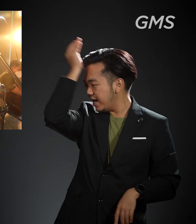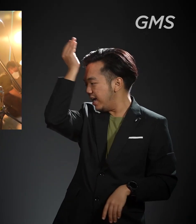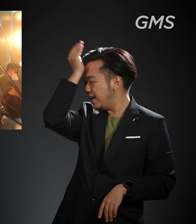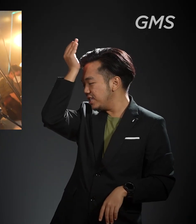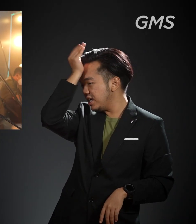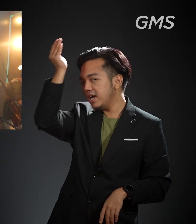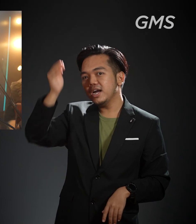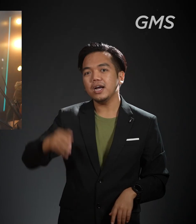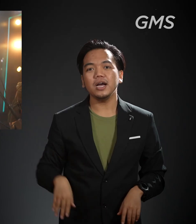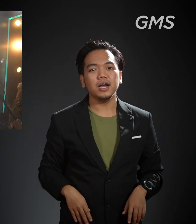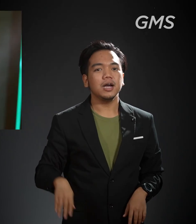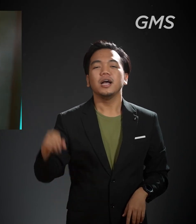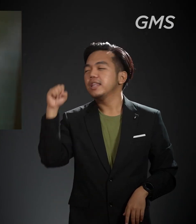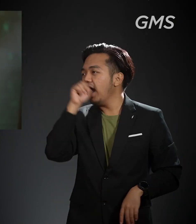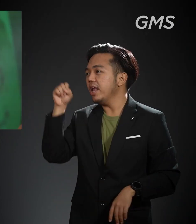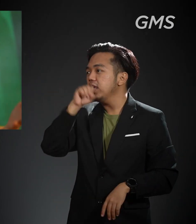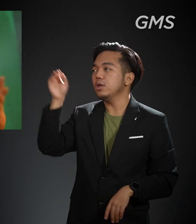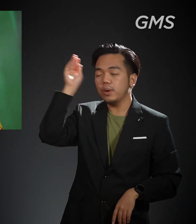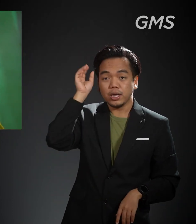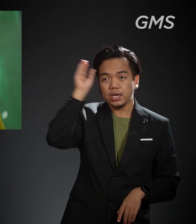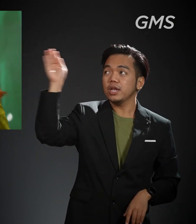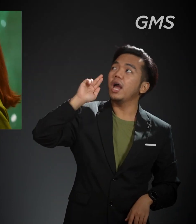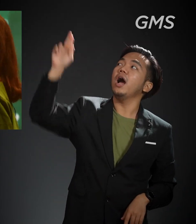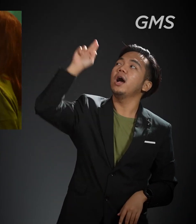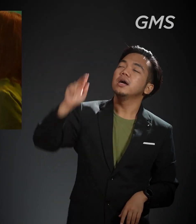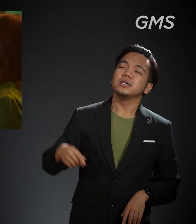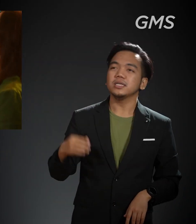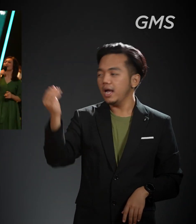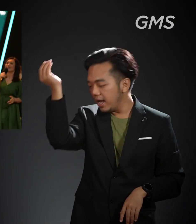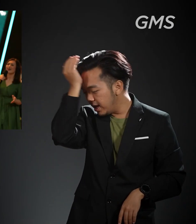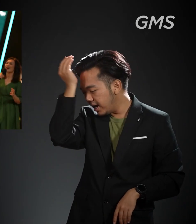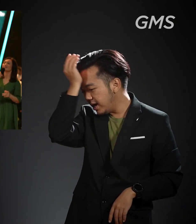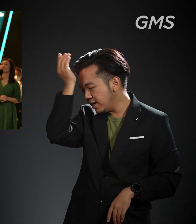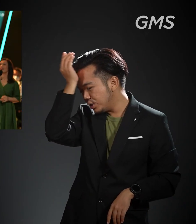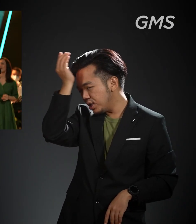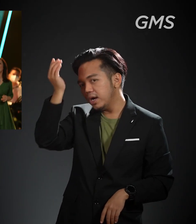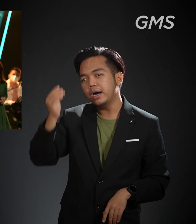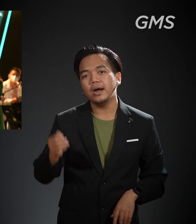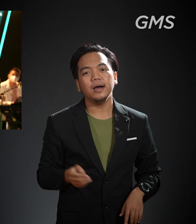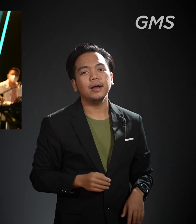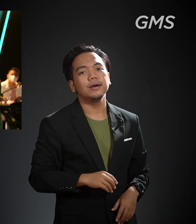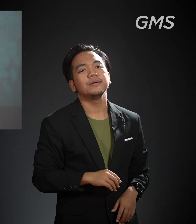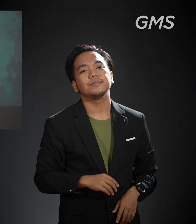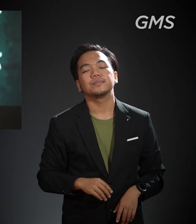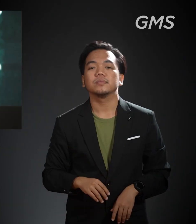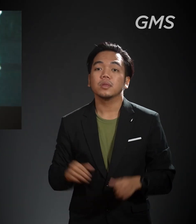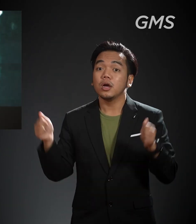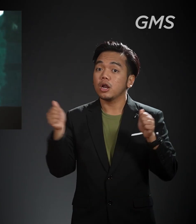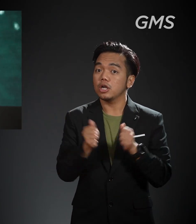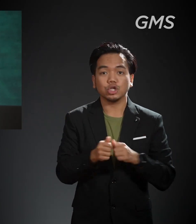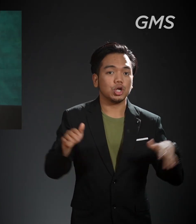Sang Raja, nyanyi bagi Dia Sang Raja. Oh,